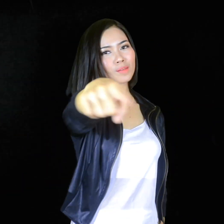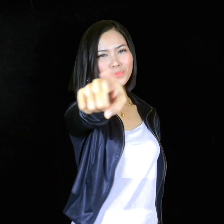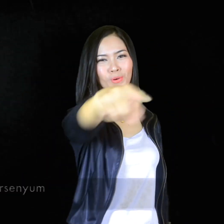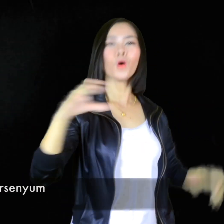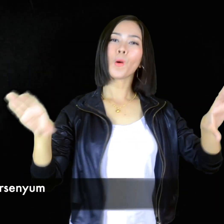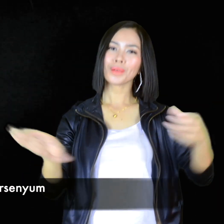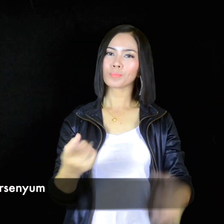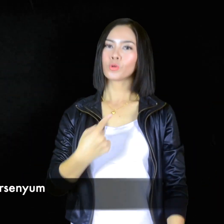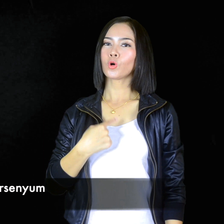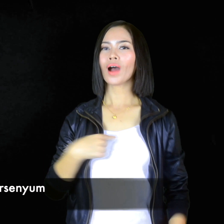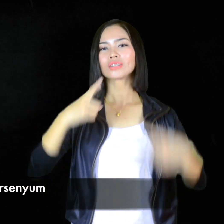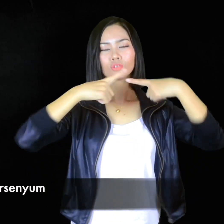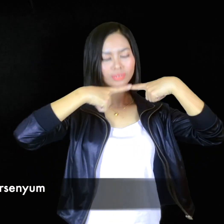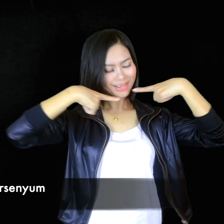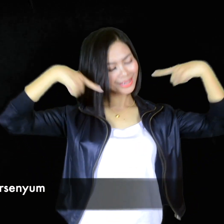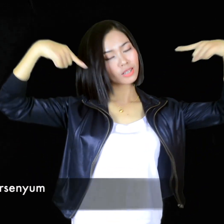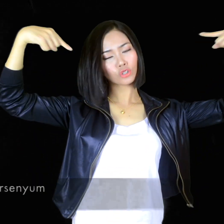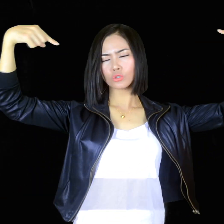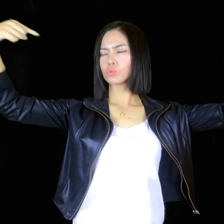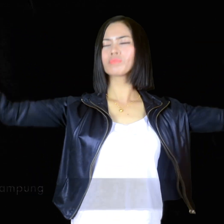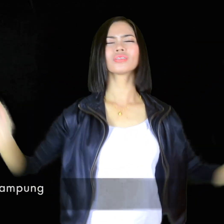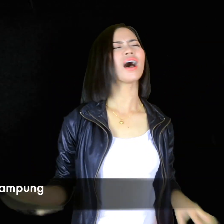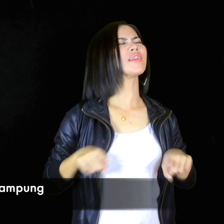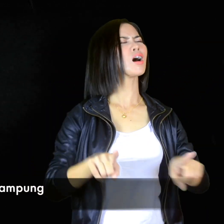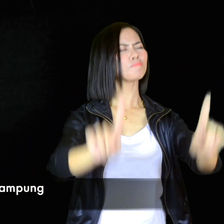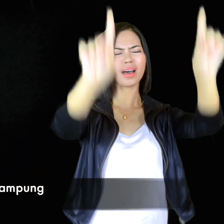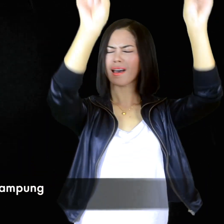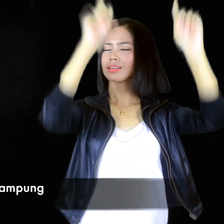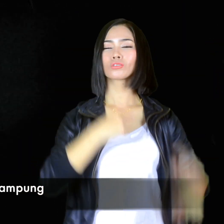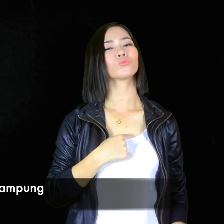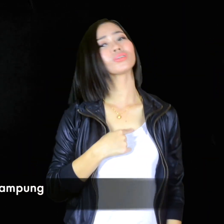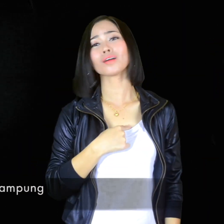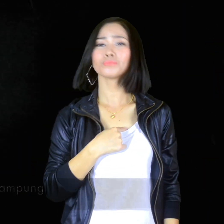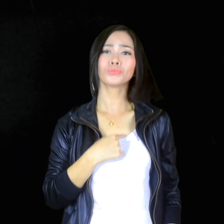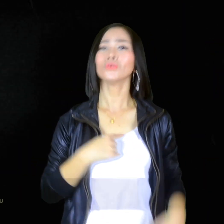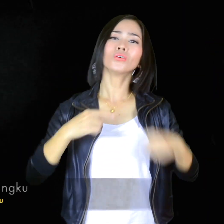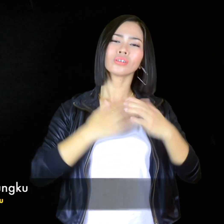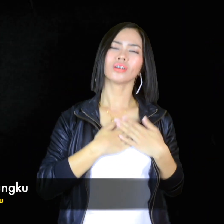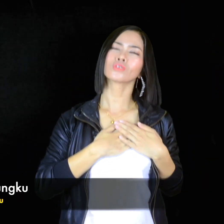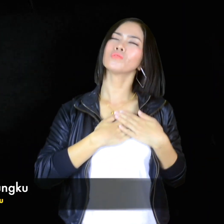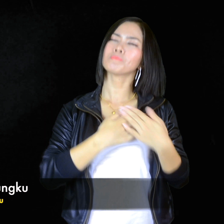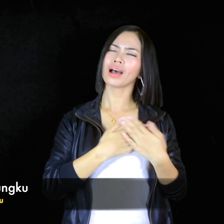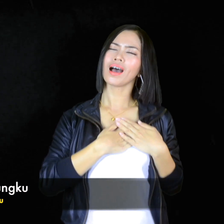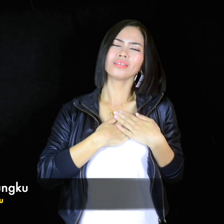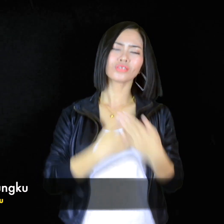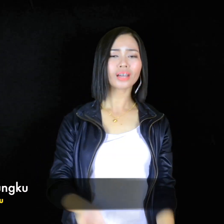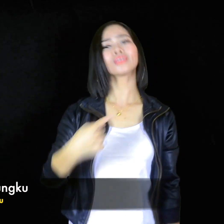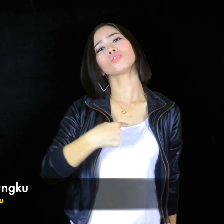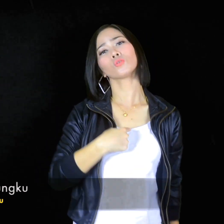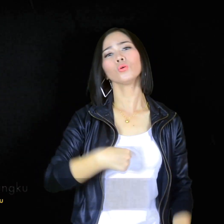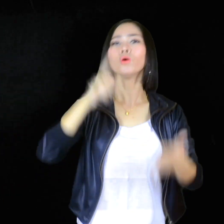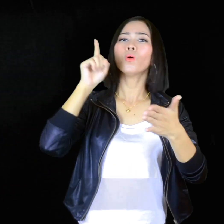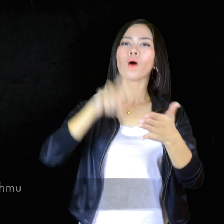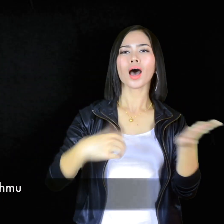wajahmu Membuat ku tersenyum Tidak dapat ku tampung Degupan